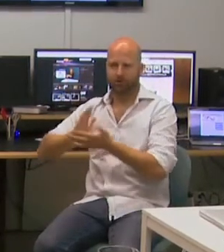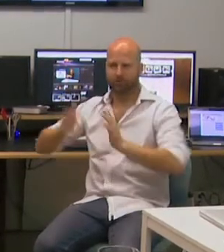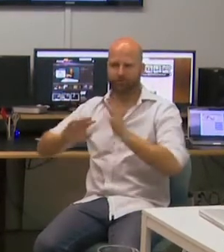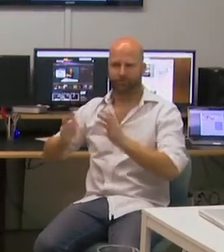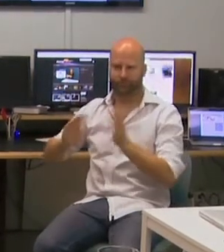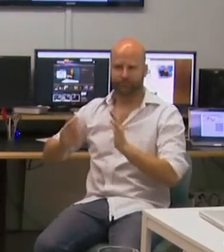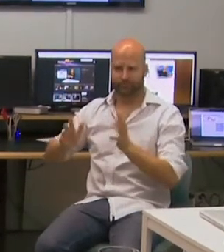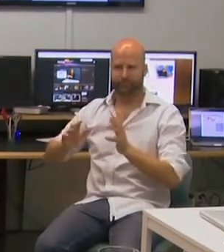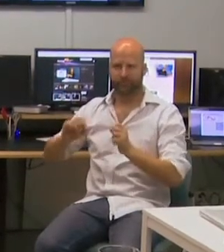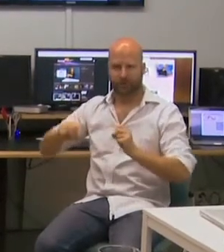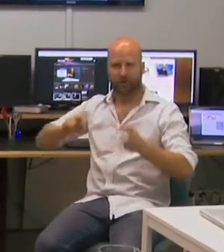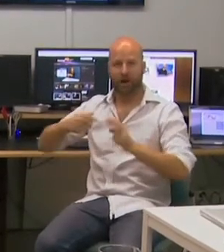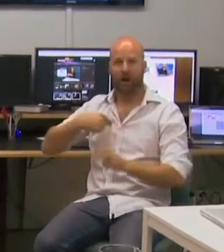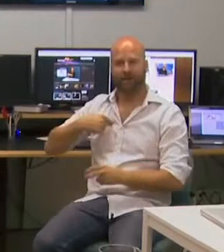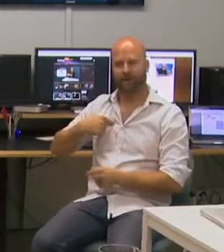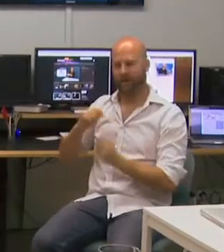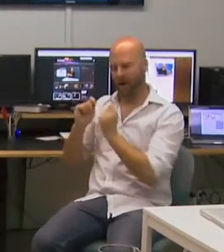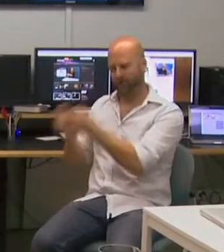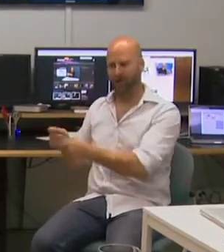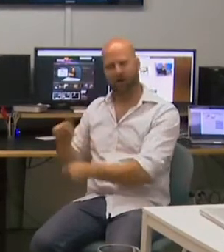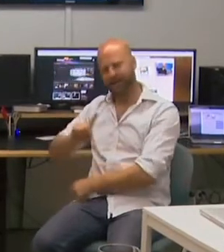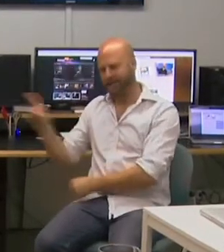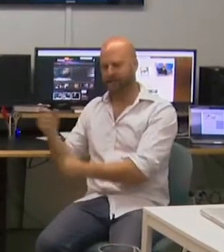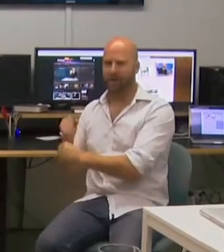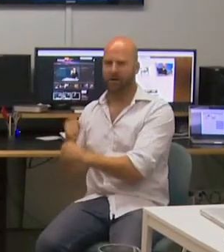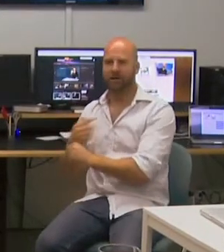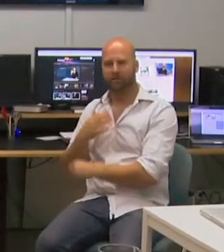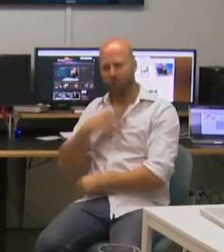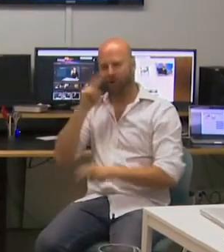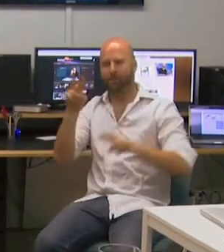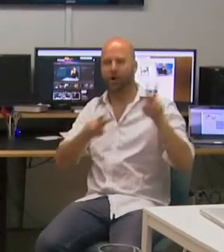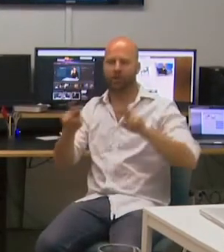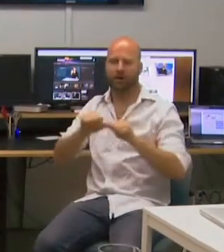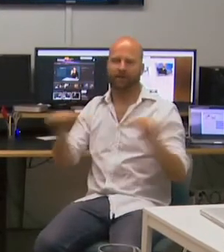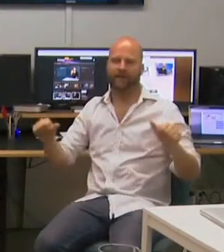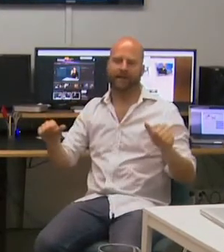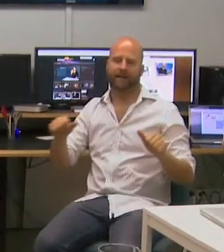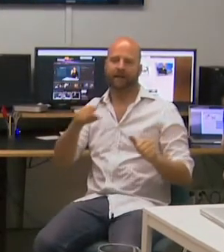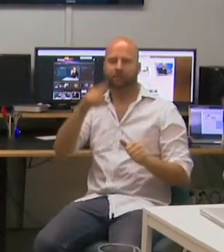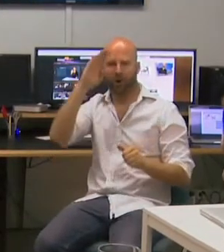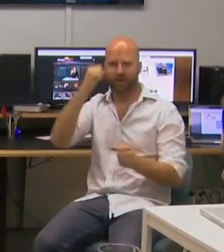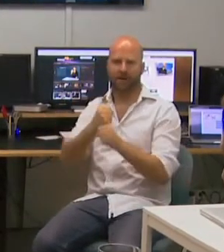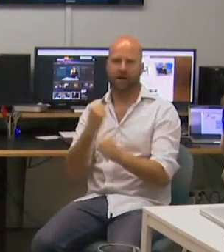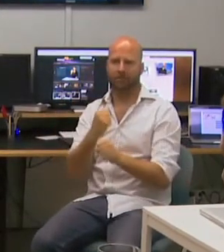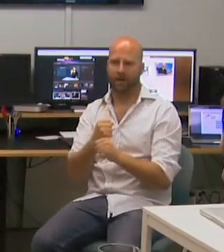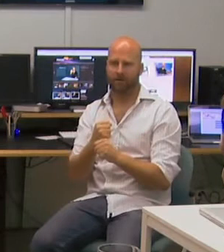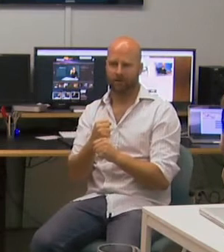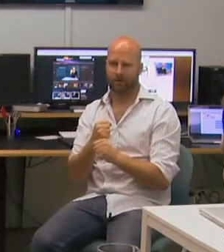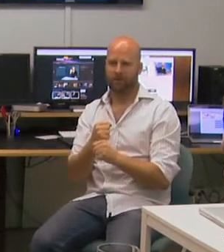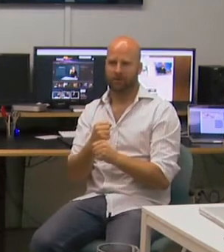die war Dolmetscherin und die hat dann zum Glück für mich vermittelt. Aber ich habe gesagt, nein, ich möchte jetzt mal, dass du nichts machst. Ich möchte einfach mal schauen,